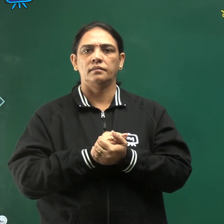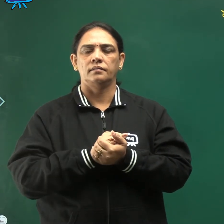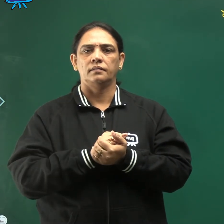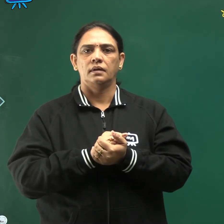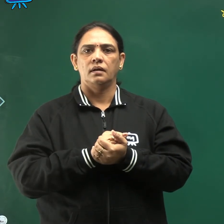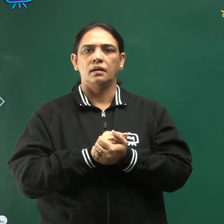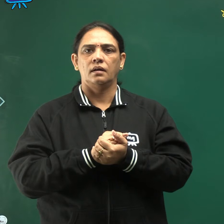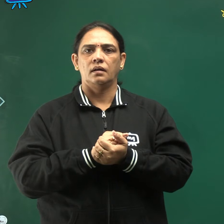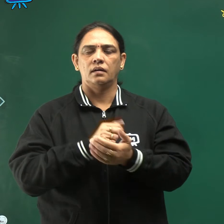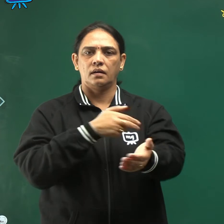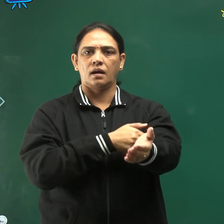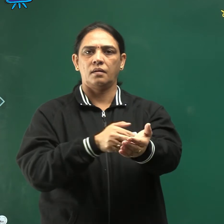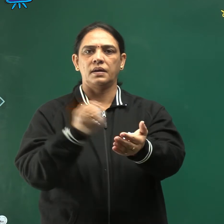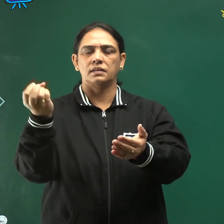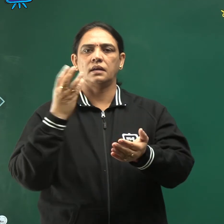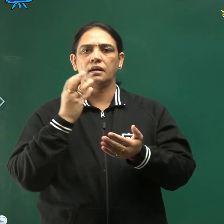विषम है